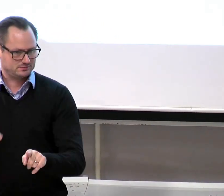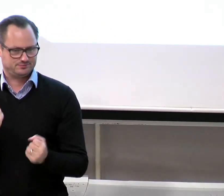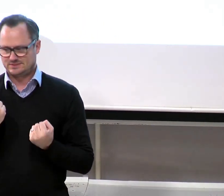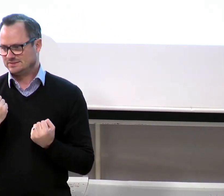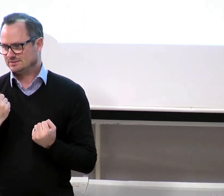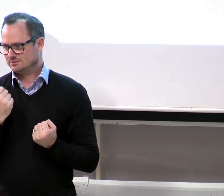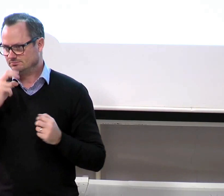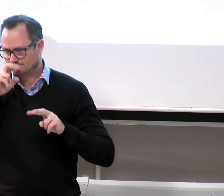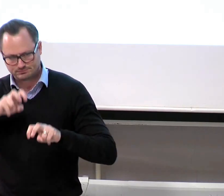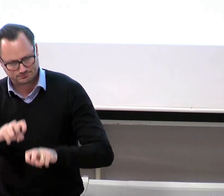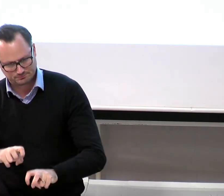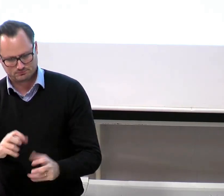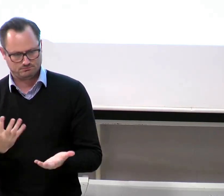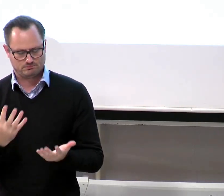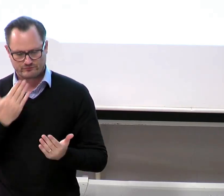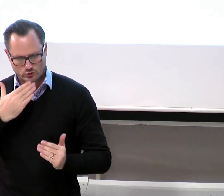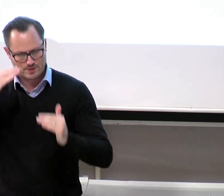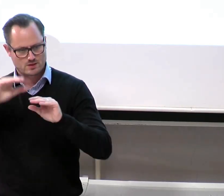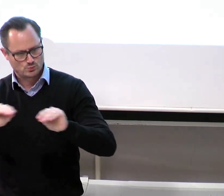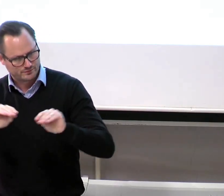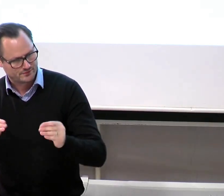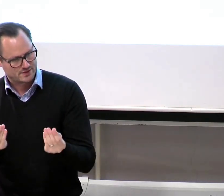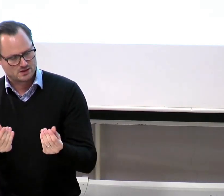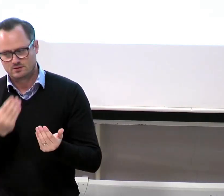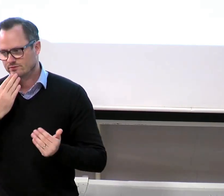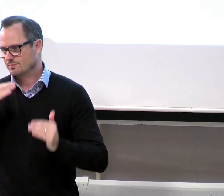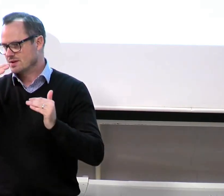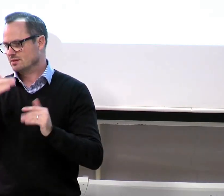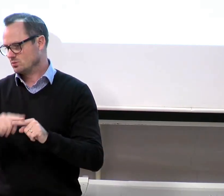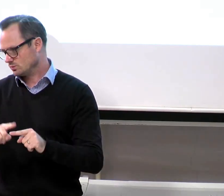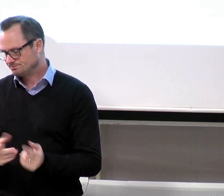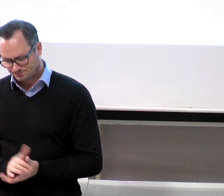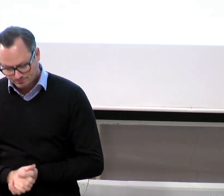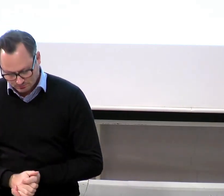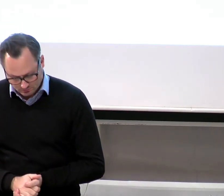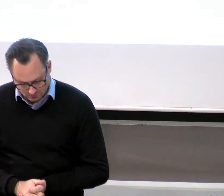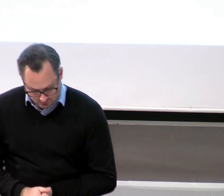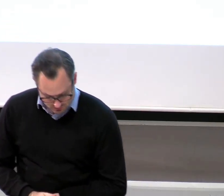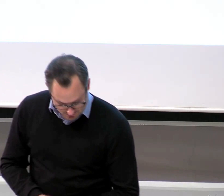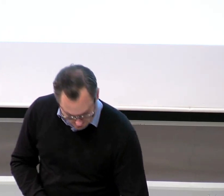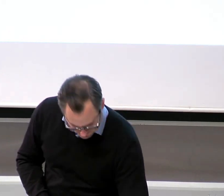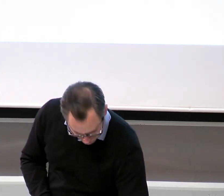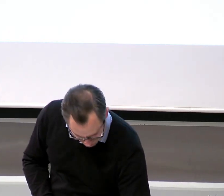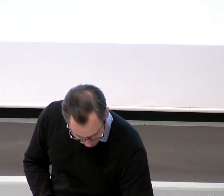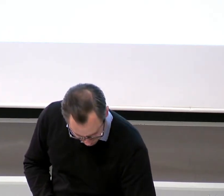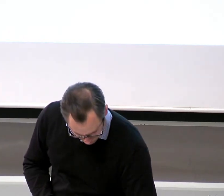parallellt på att man använder teckenspråk i undervisningen så forskar man på varför den här metoden är bra och vad det finns för bra effekter.